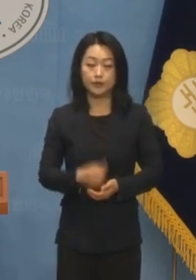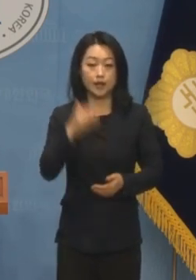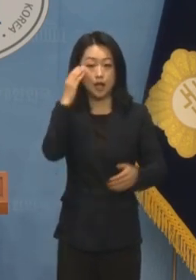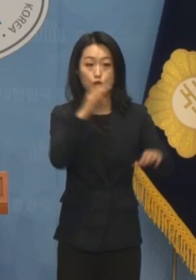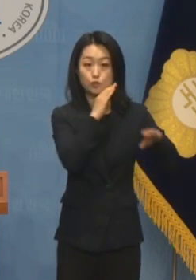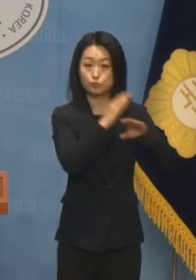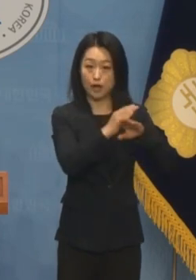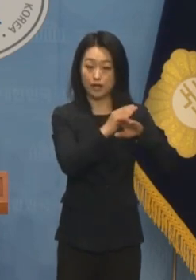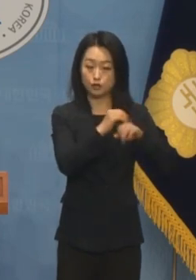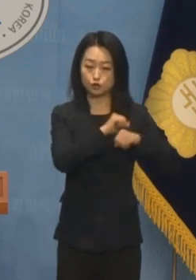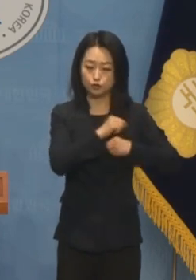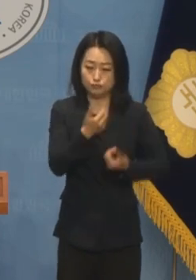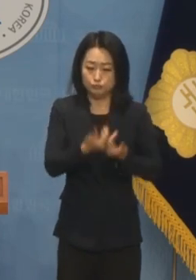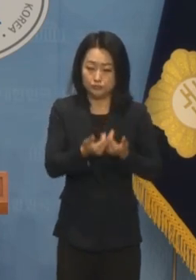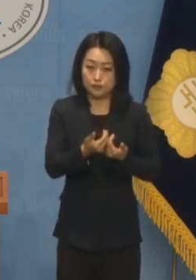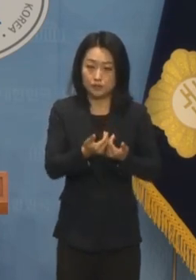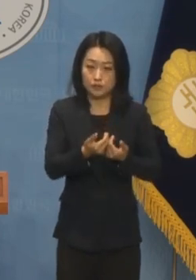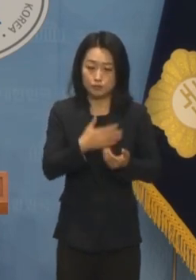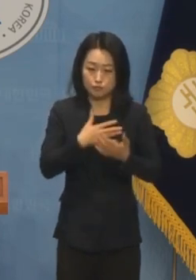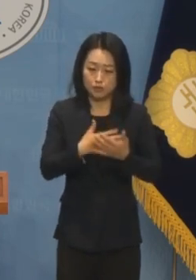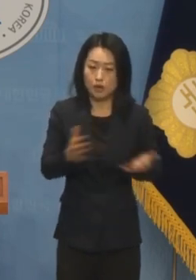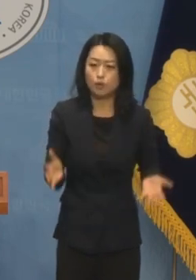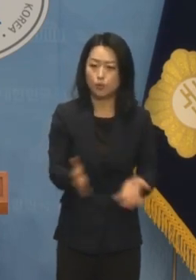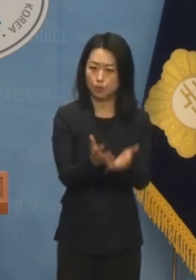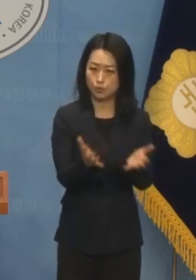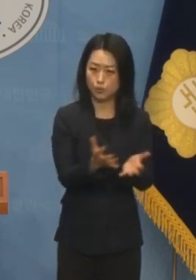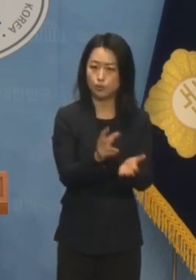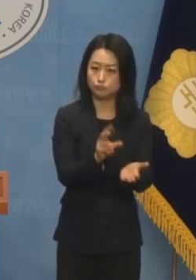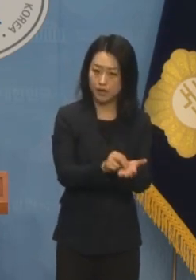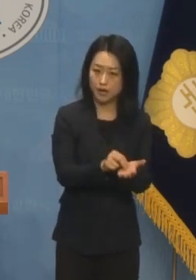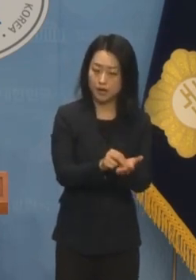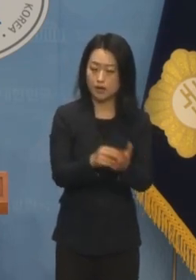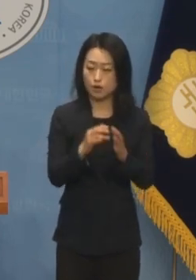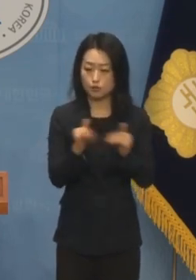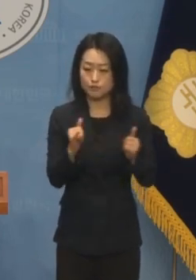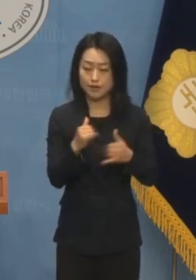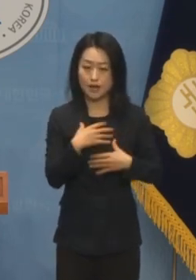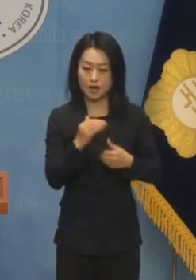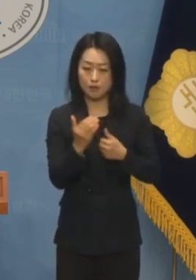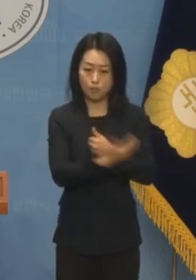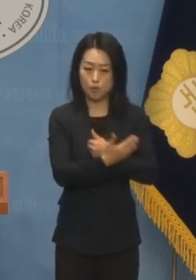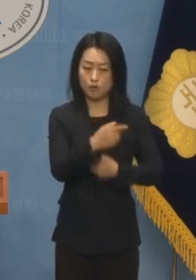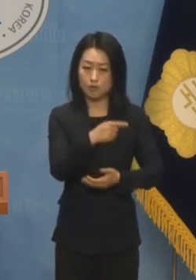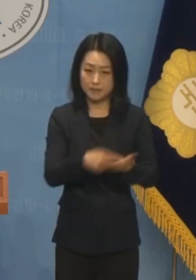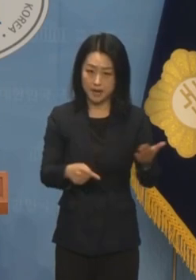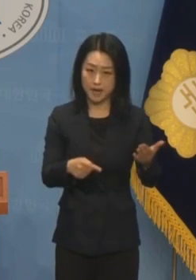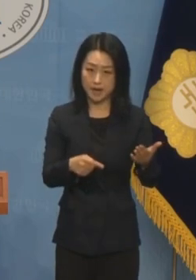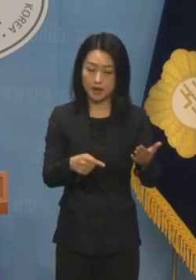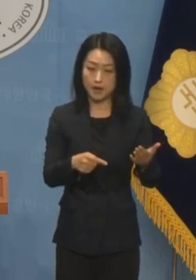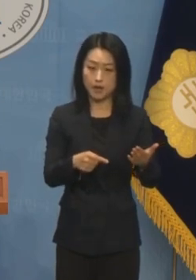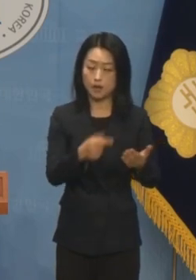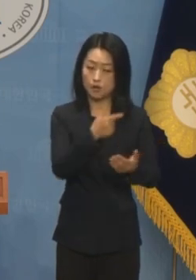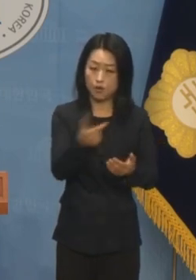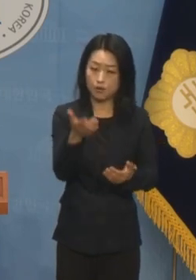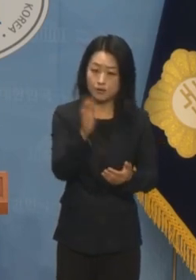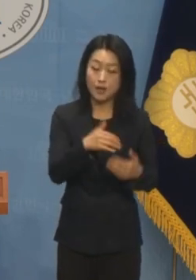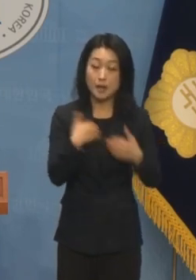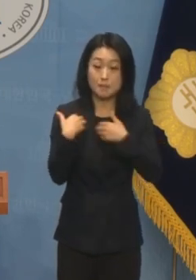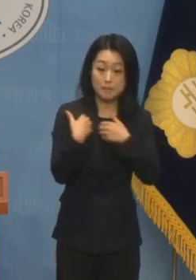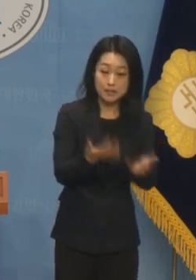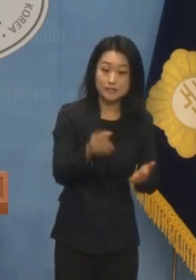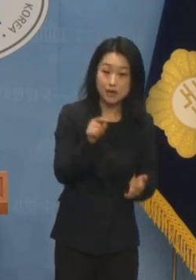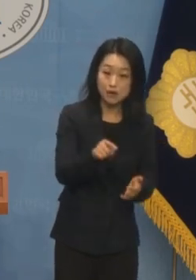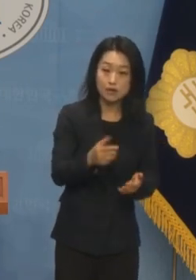남북의 군사적 긴장을 고조시키고 국민의 안전을 위협하는 상황을 방치하는 것은